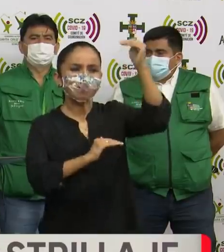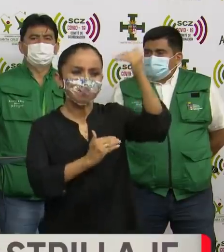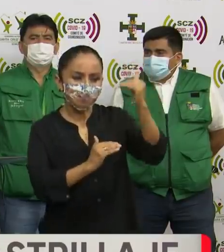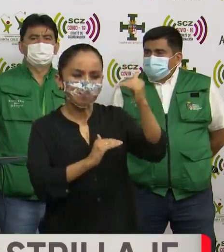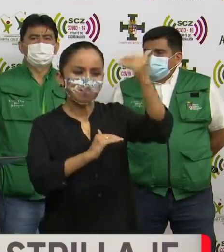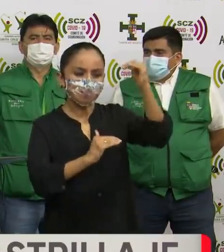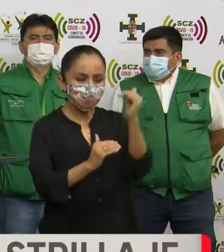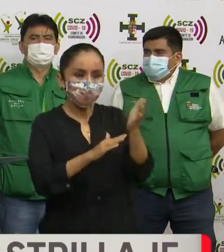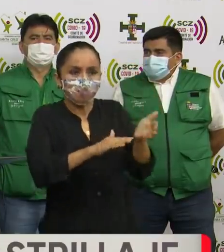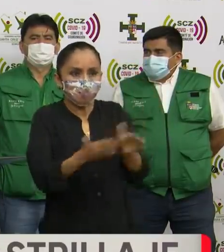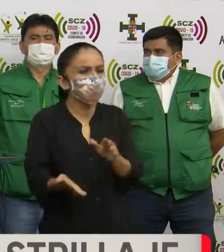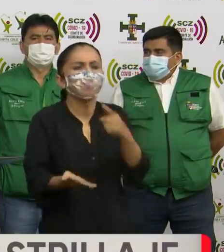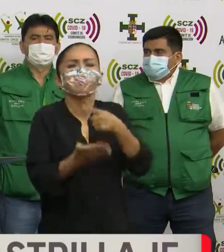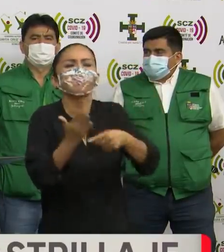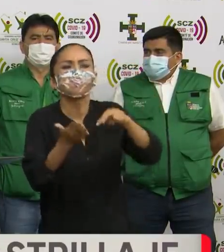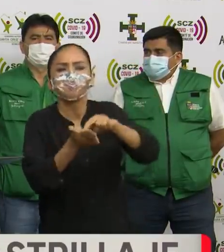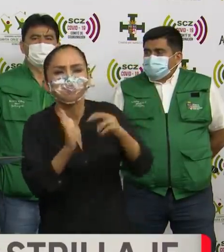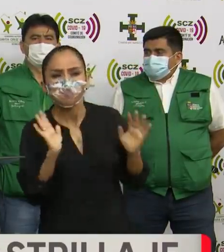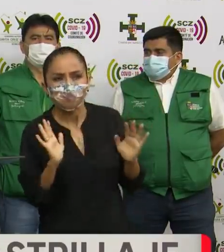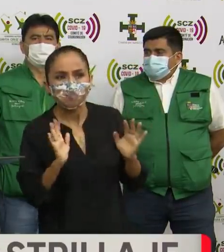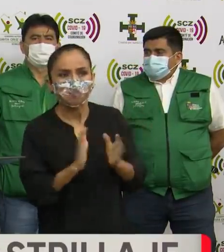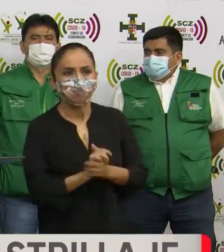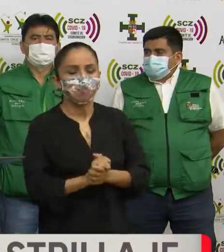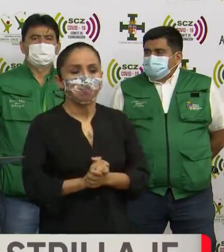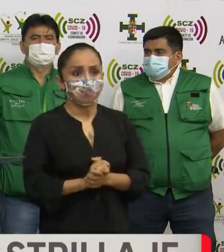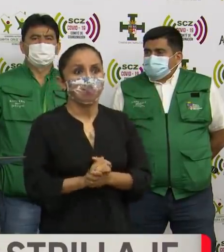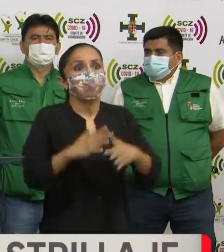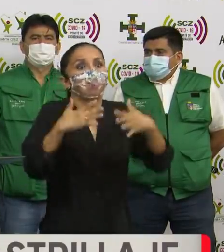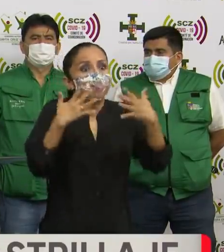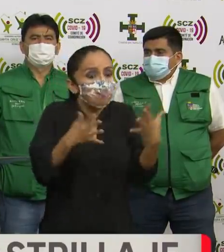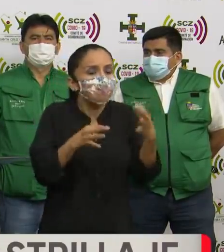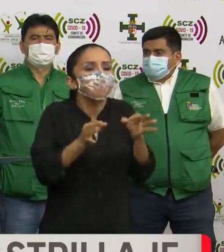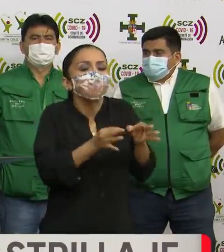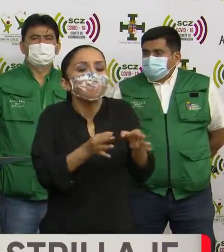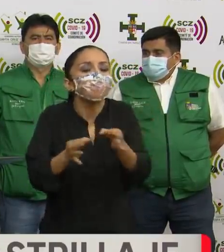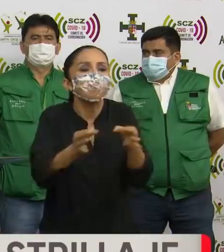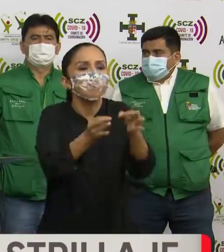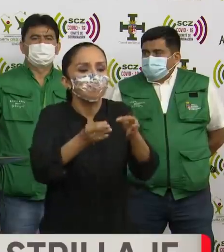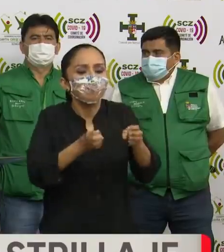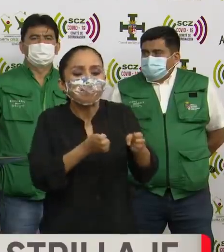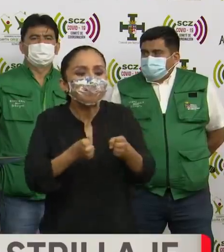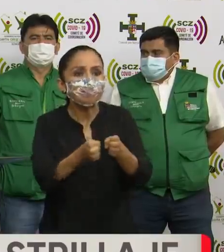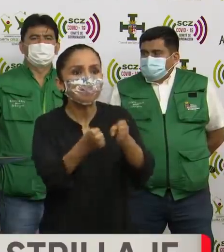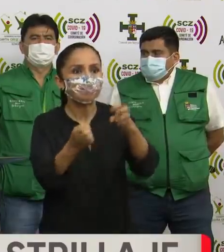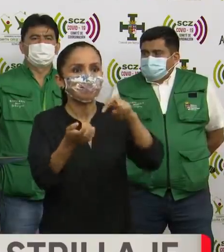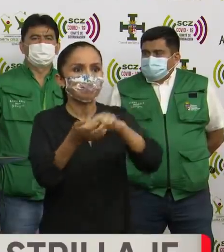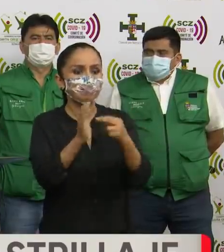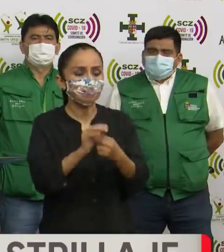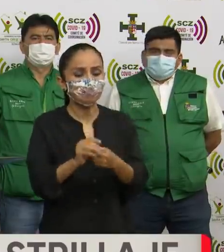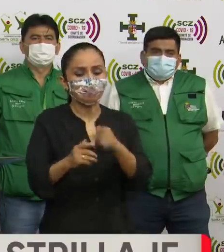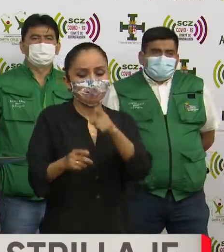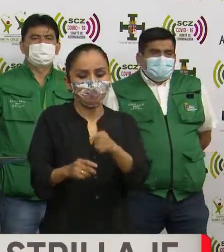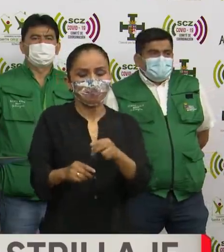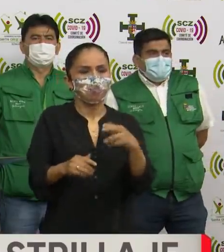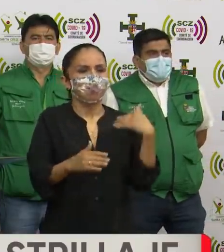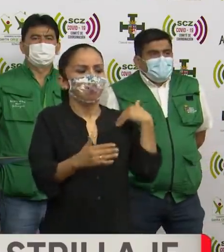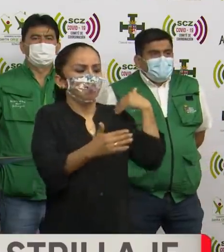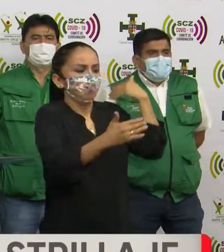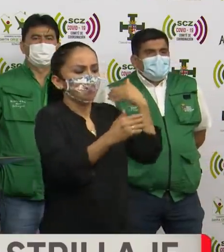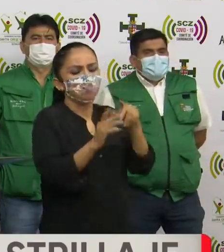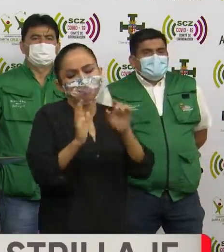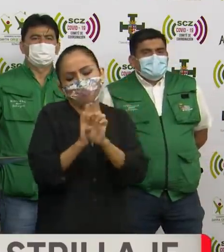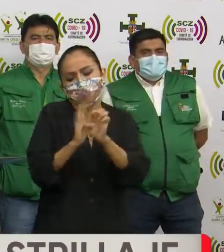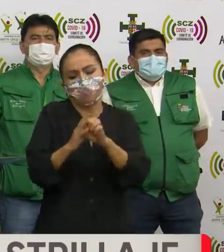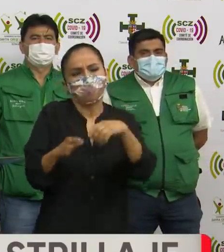de fallecimientos, se encontró esta metodología, que no lleguen a las clínicas en